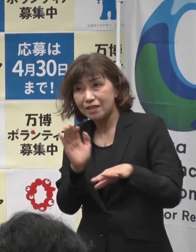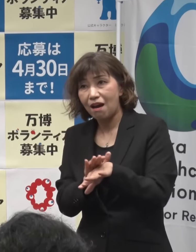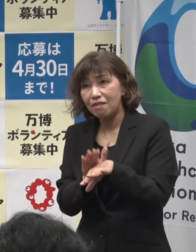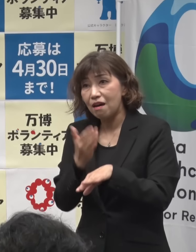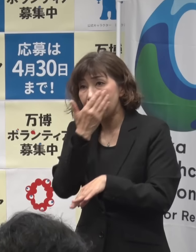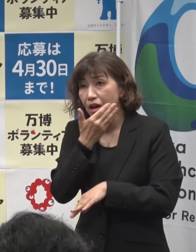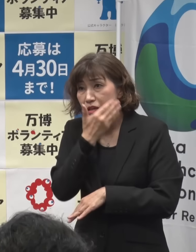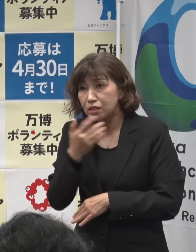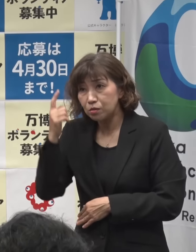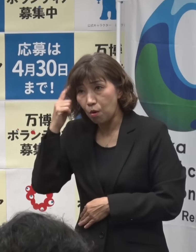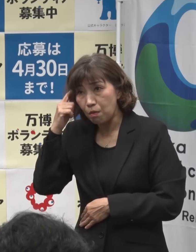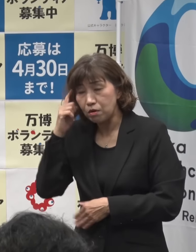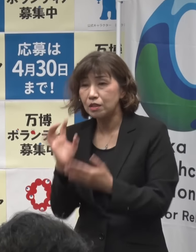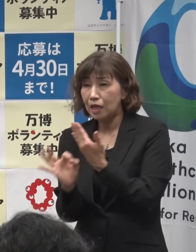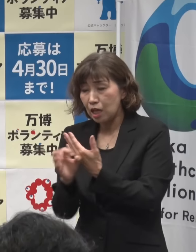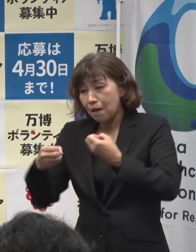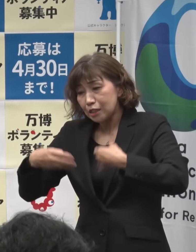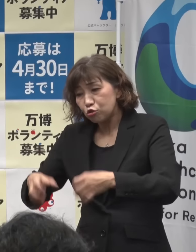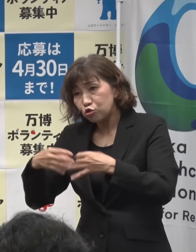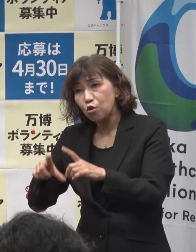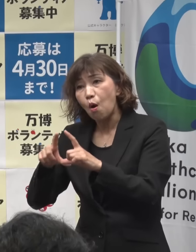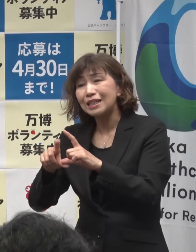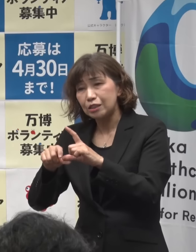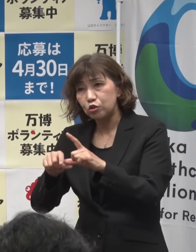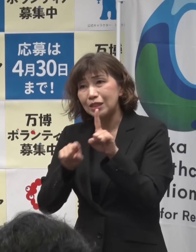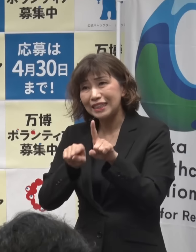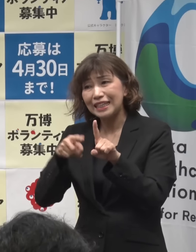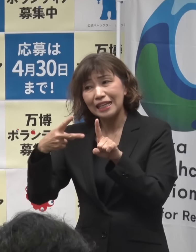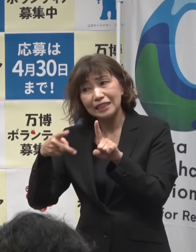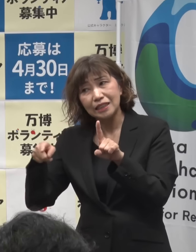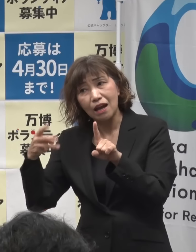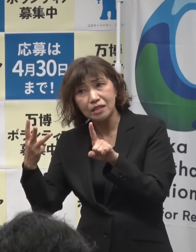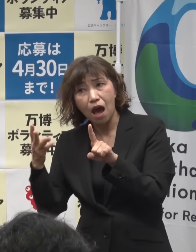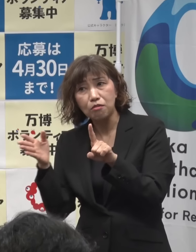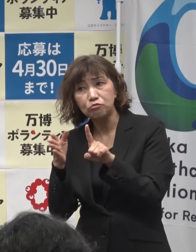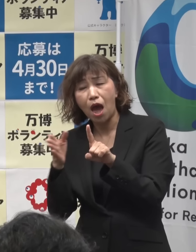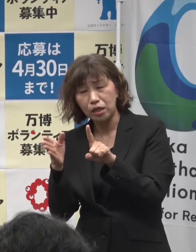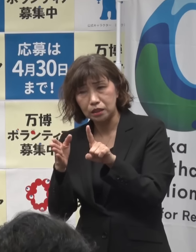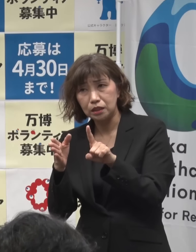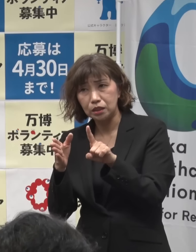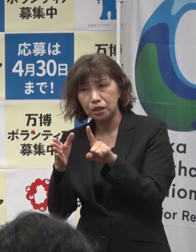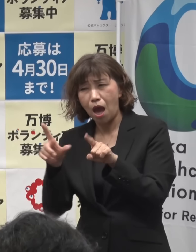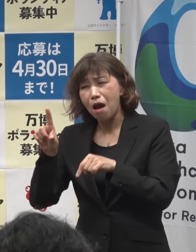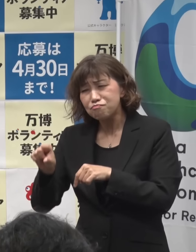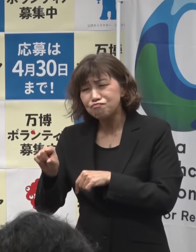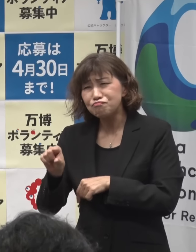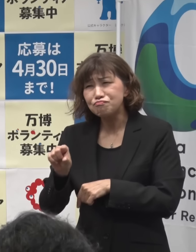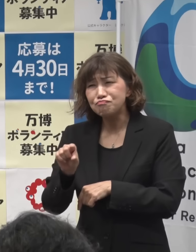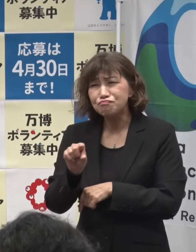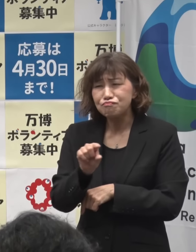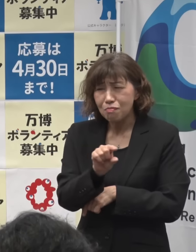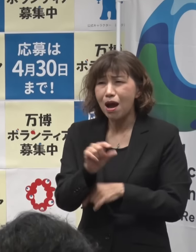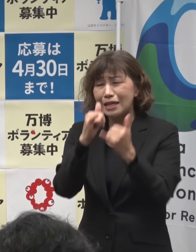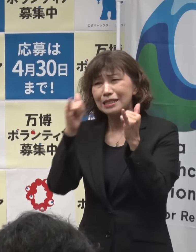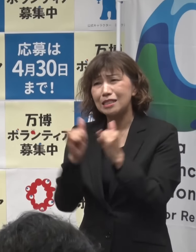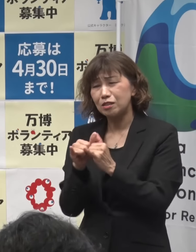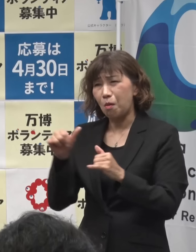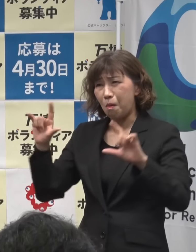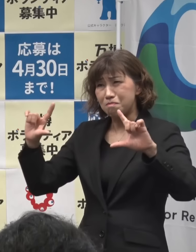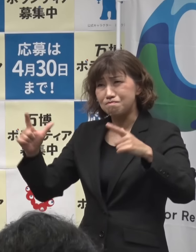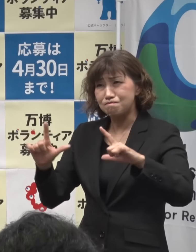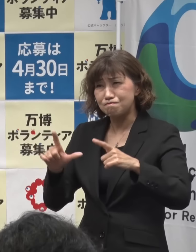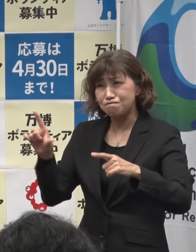今出生率については 1.2 から 1.3 ぐらいで推移をしている、人口はどんどん減少していくという状況です